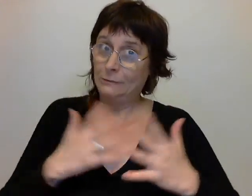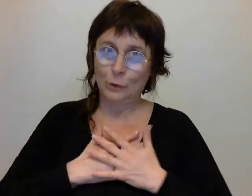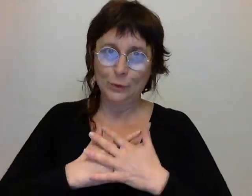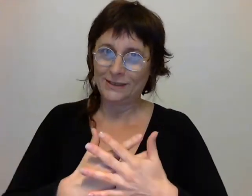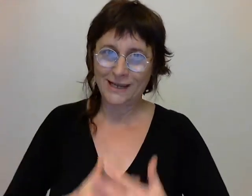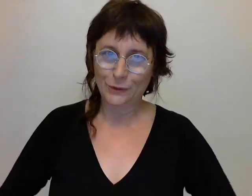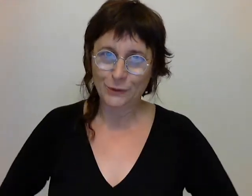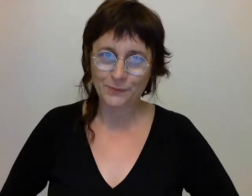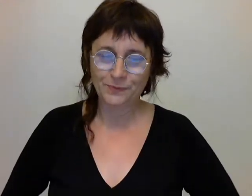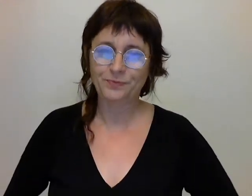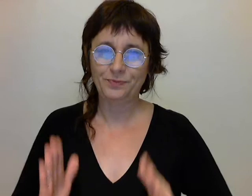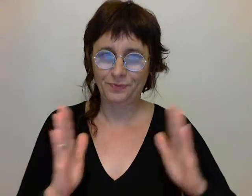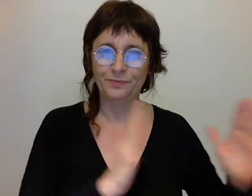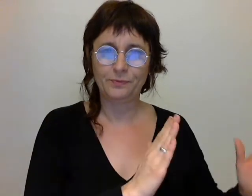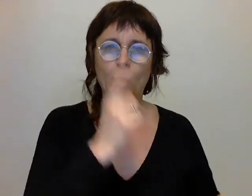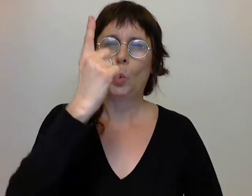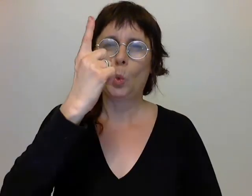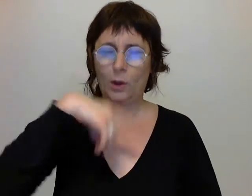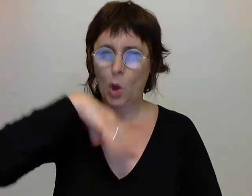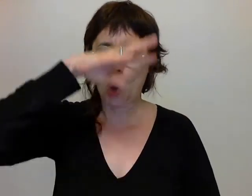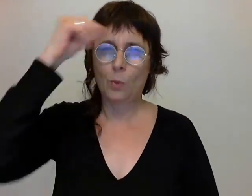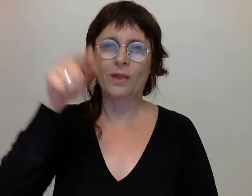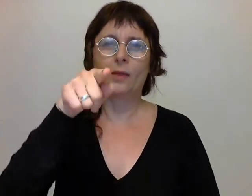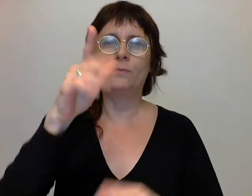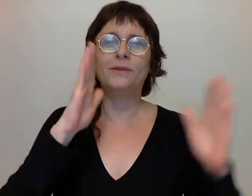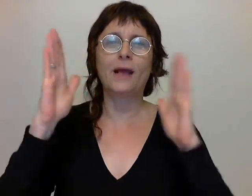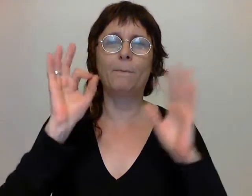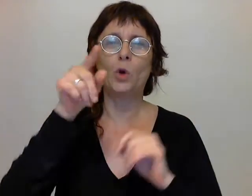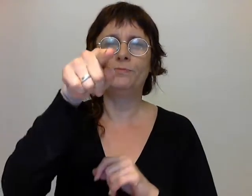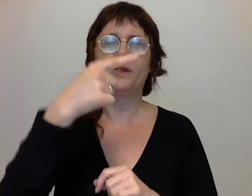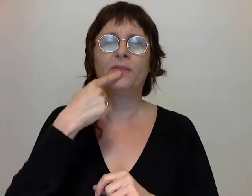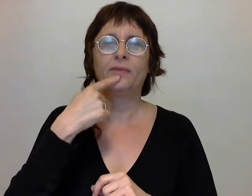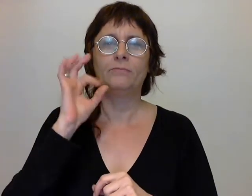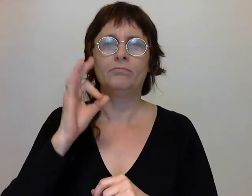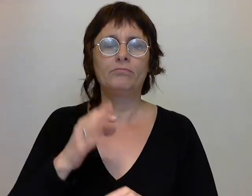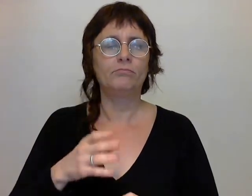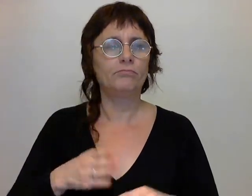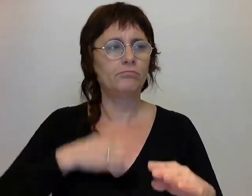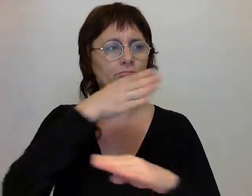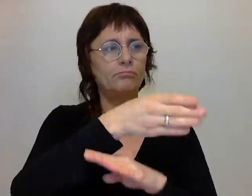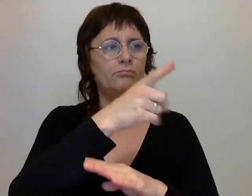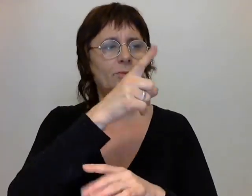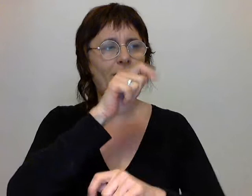despechada, ¿eh? Mucha gente la mata por menos de eso. ¿Está diciendo que George Reeves fue asesinado? Muy buena pregunta.